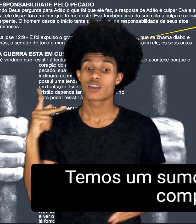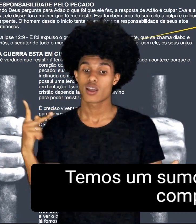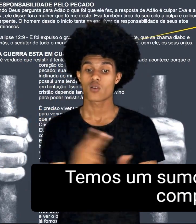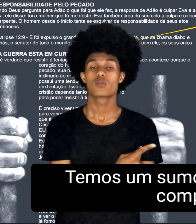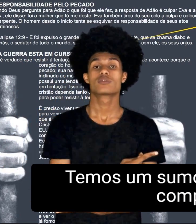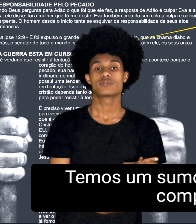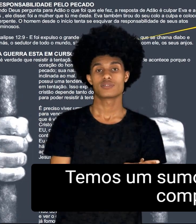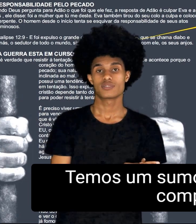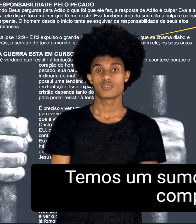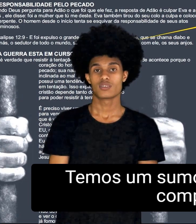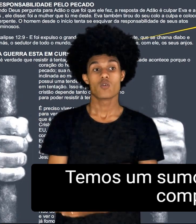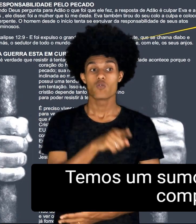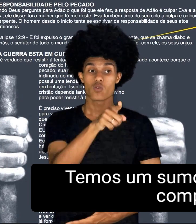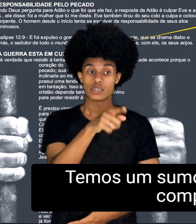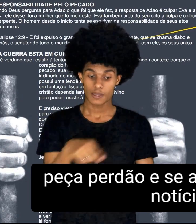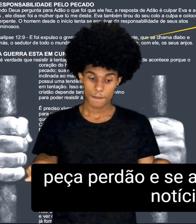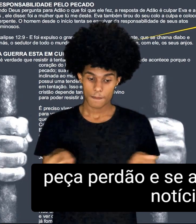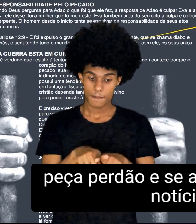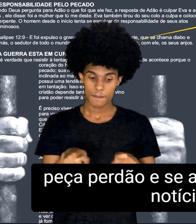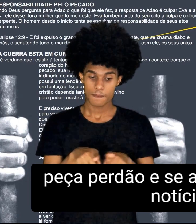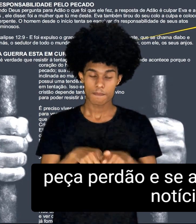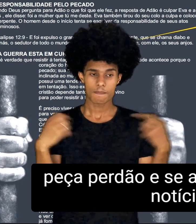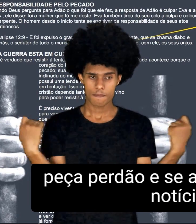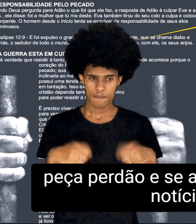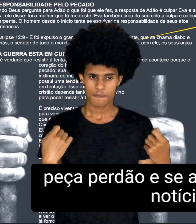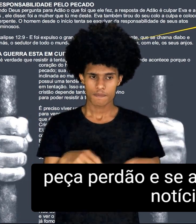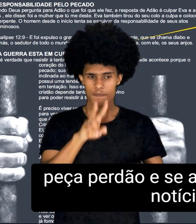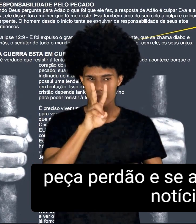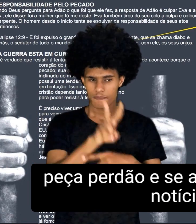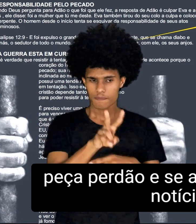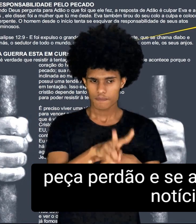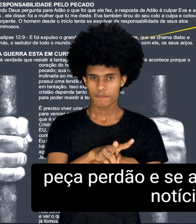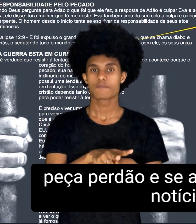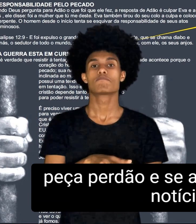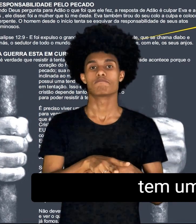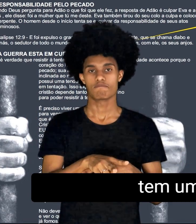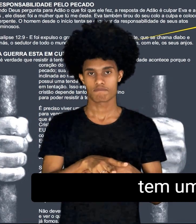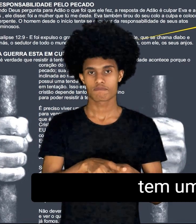no céu que se compadece de nós, peça perdão e se afaste do mal. Então a boa